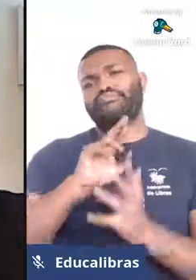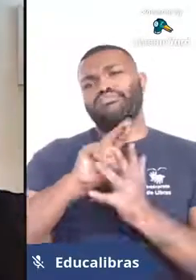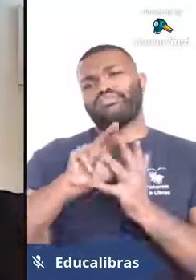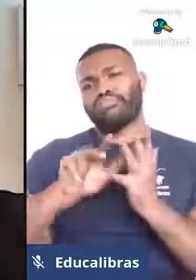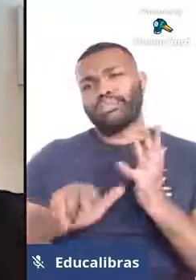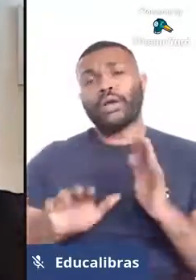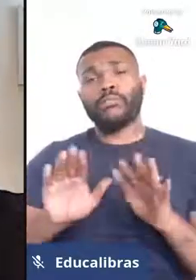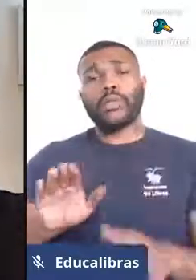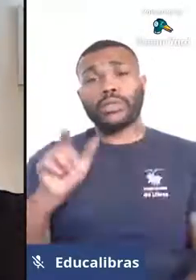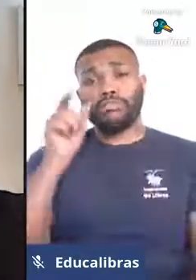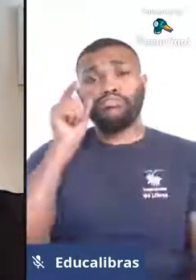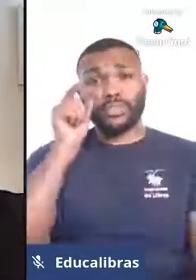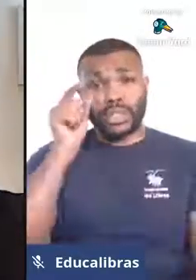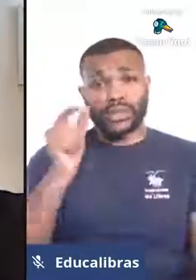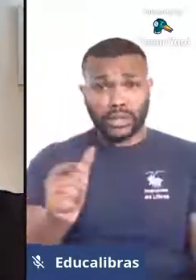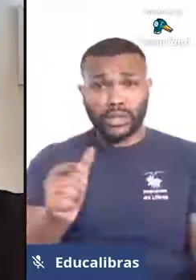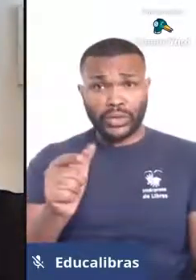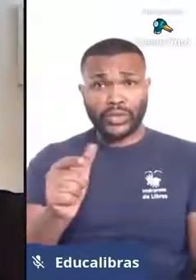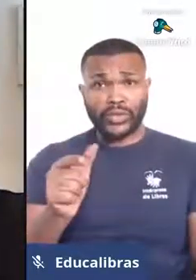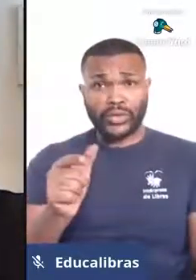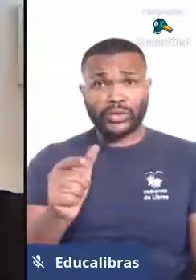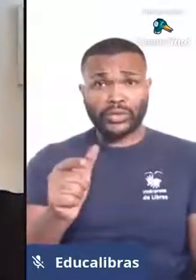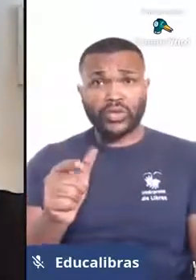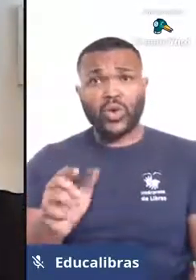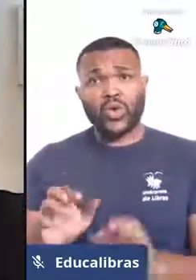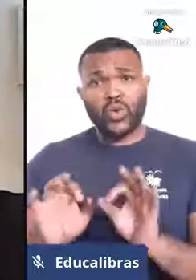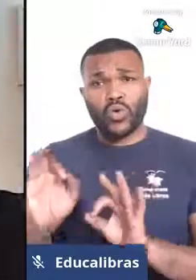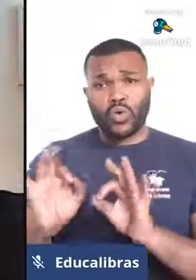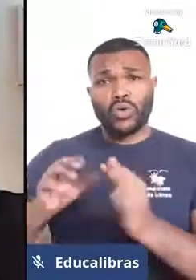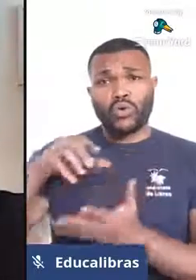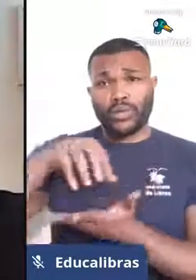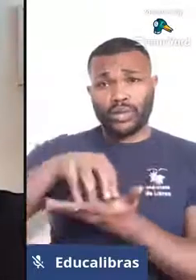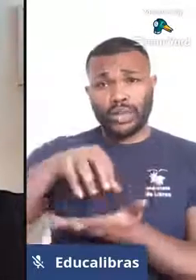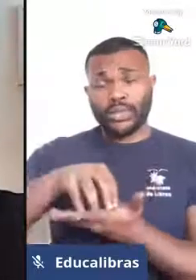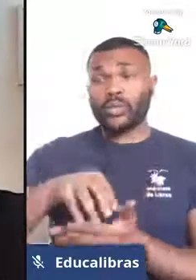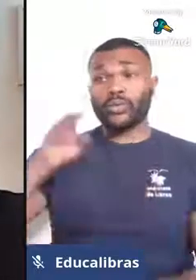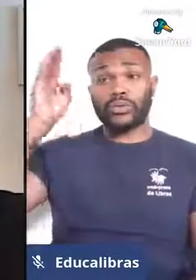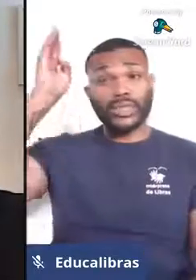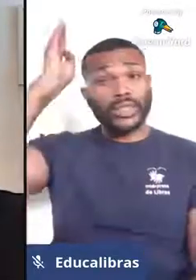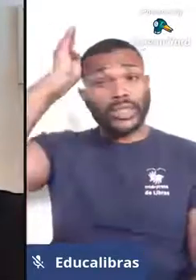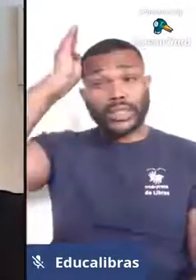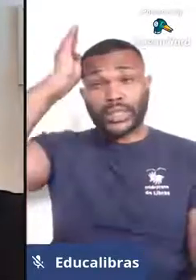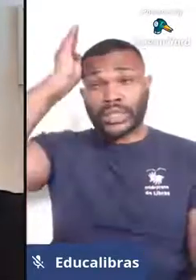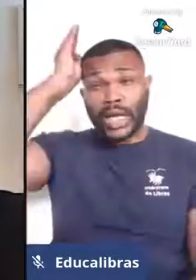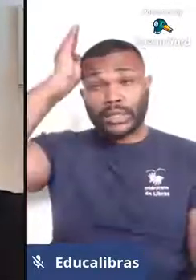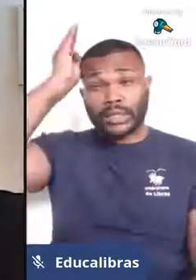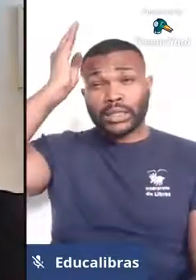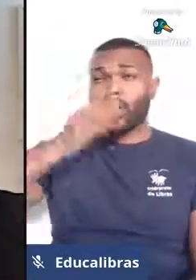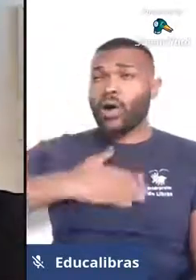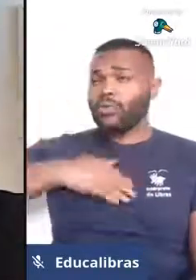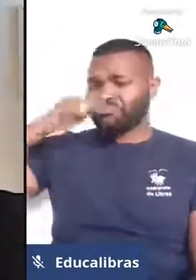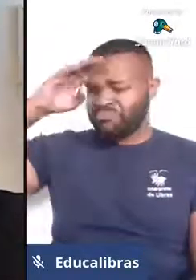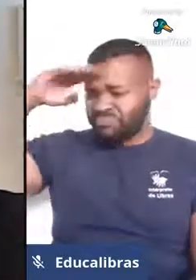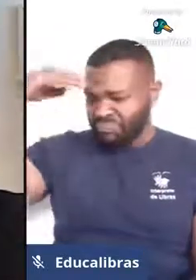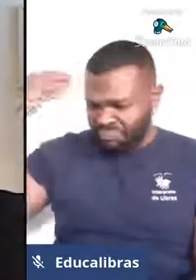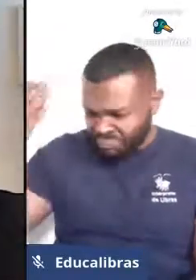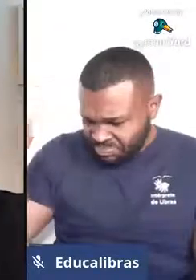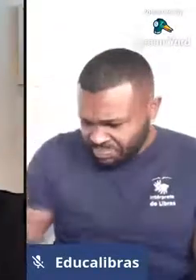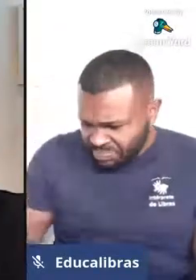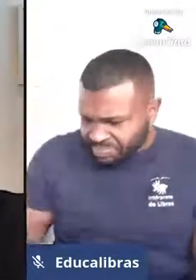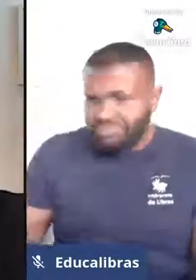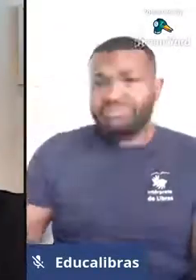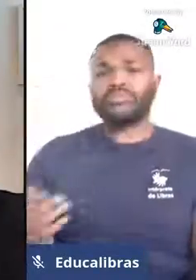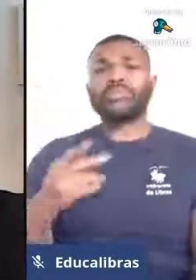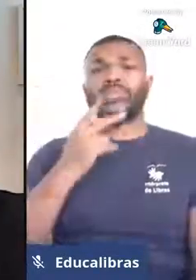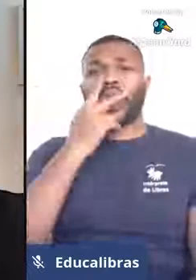interessante isso, a importância dessas organizações. E o Sesc, para mim, eu tiro o chapéu, que eu acho, né,